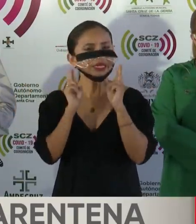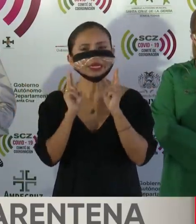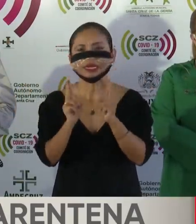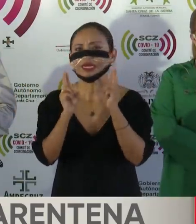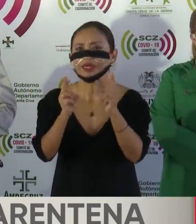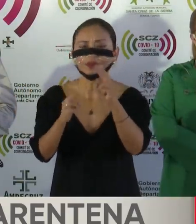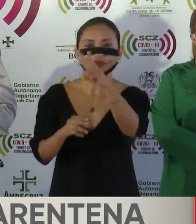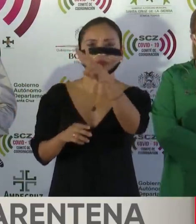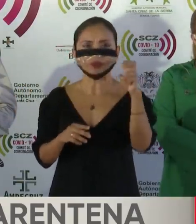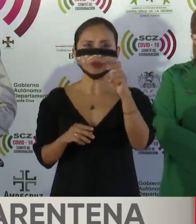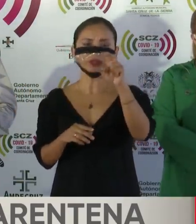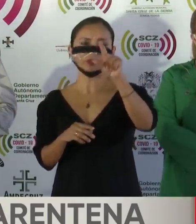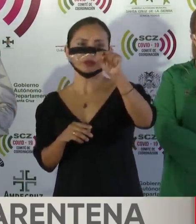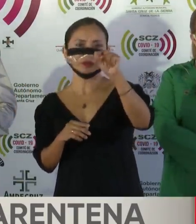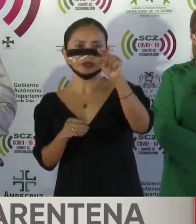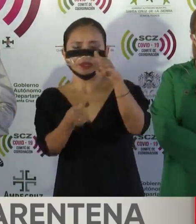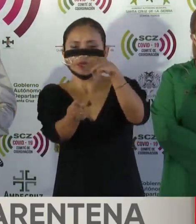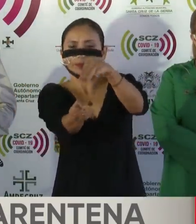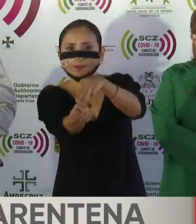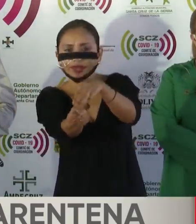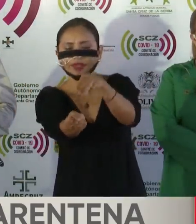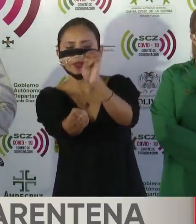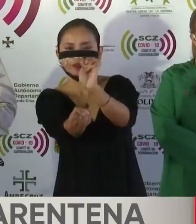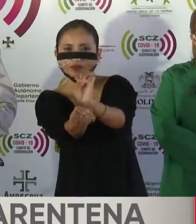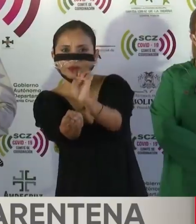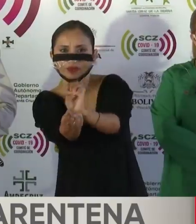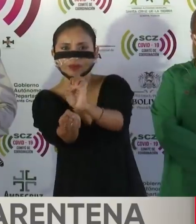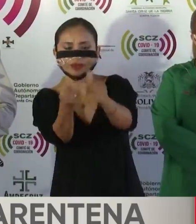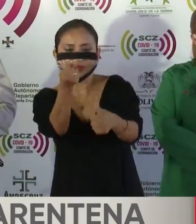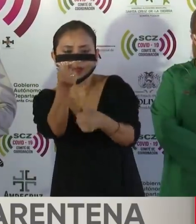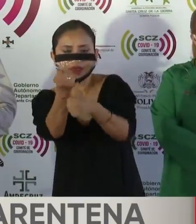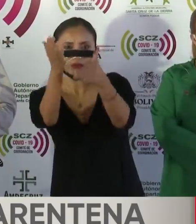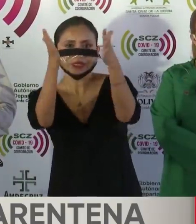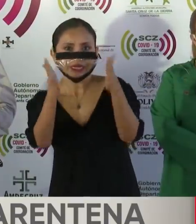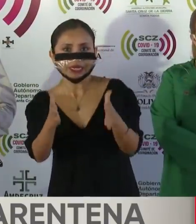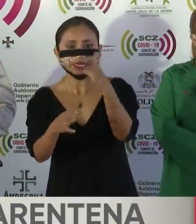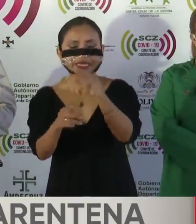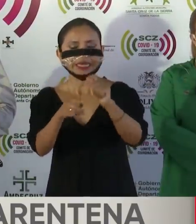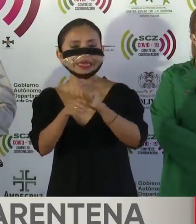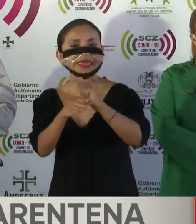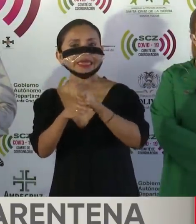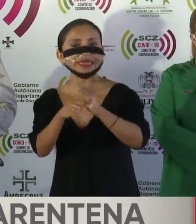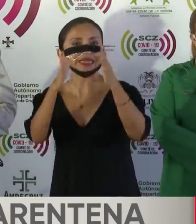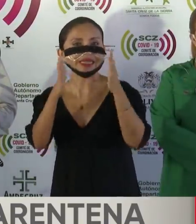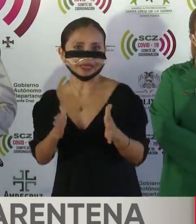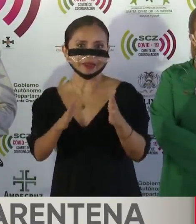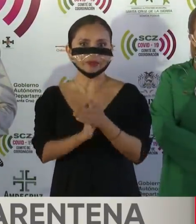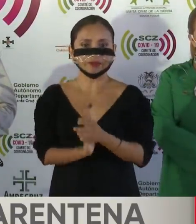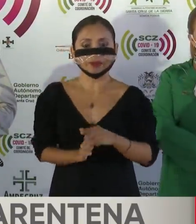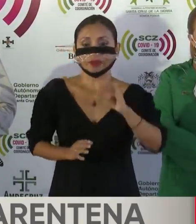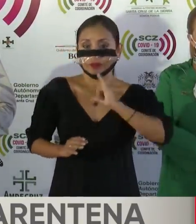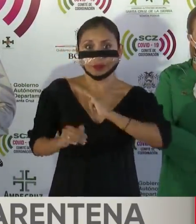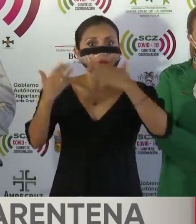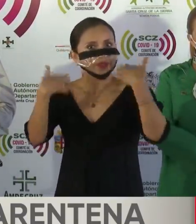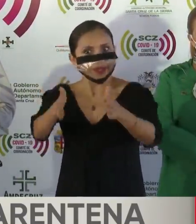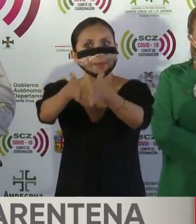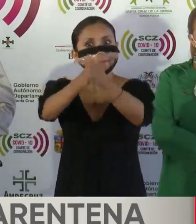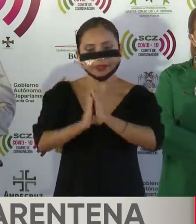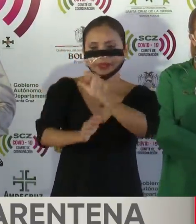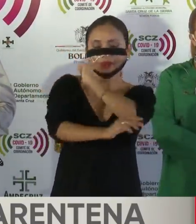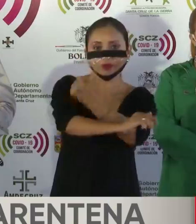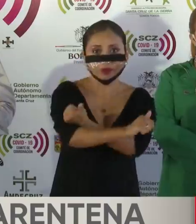inmediatamente de 220 médicos, enfermeras, auxiliares y técnicos. He pedido a las autoridades